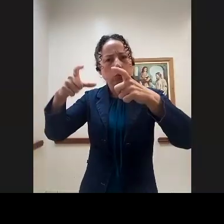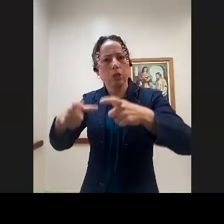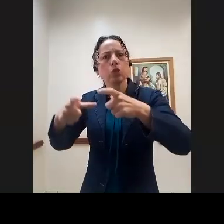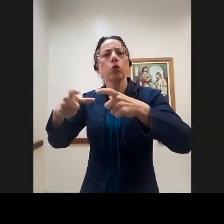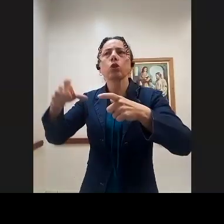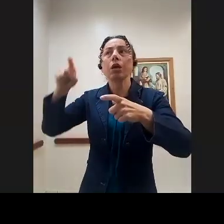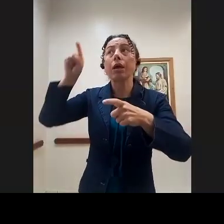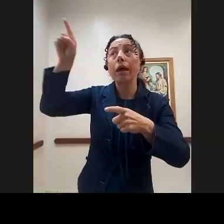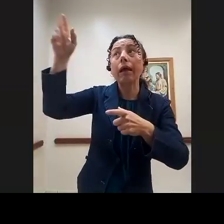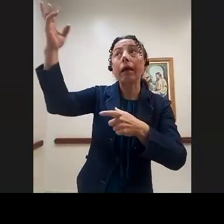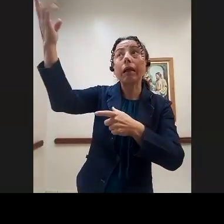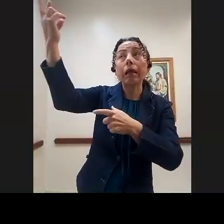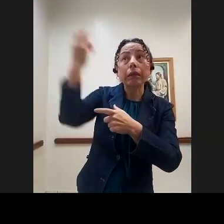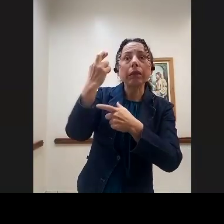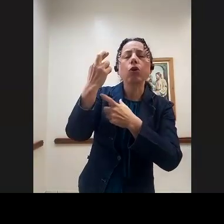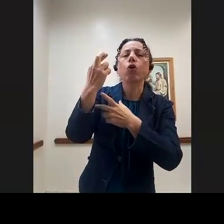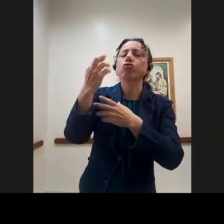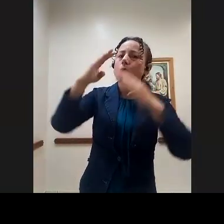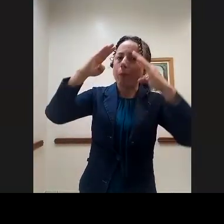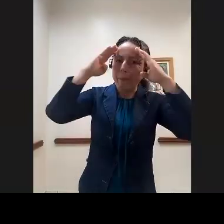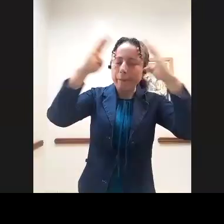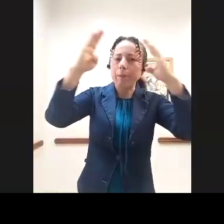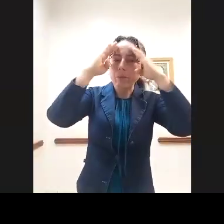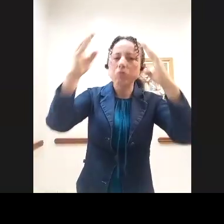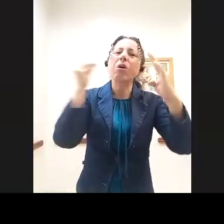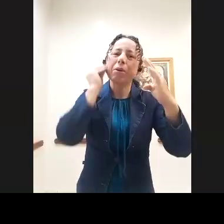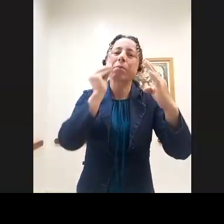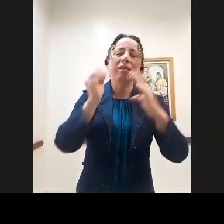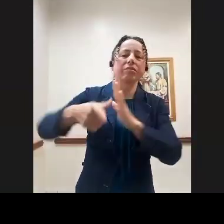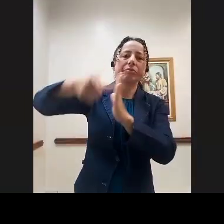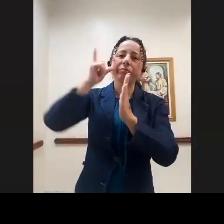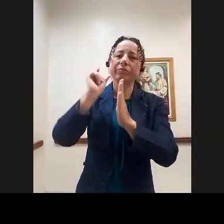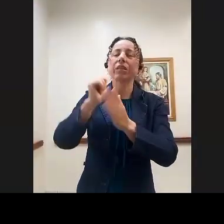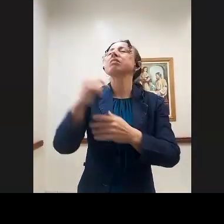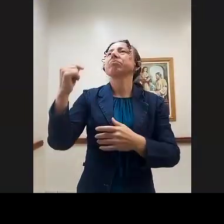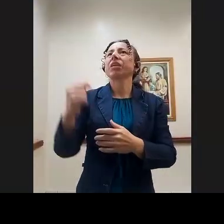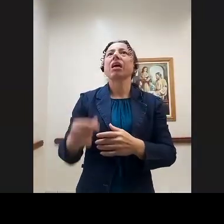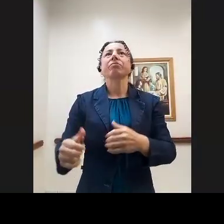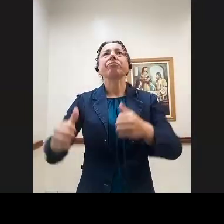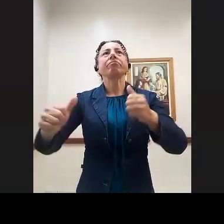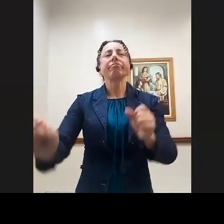onde encontramos uma amiga nossa lá na frente de nossa casa, do nada.